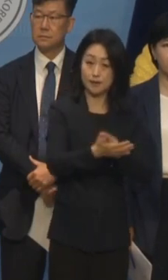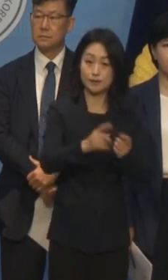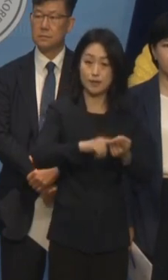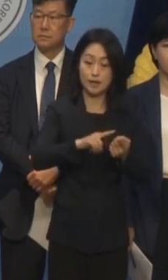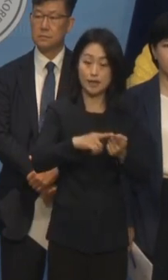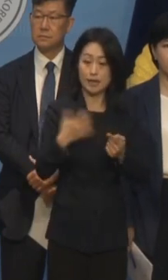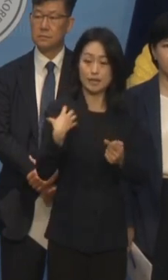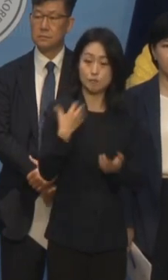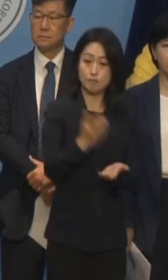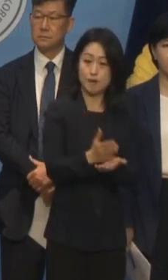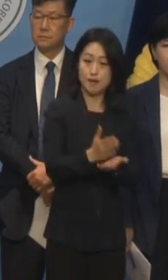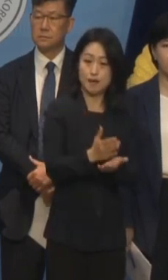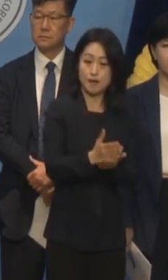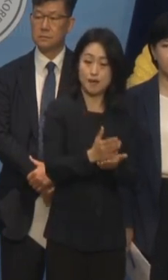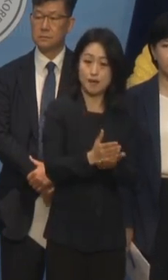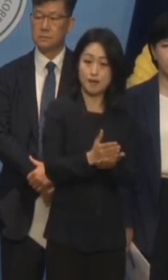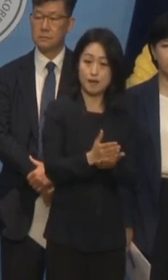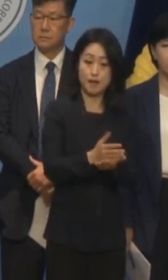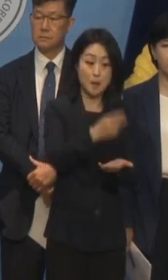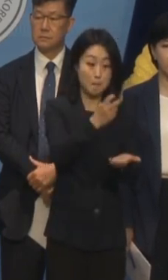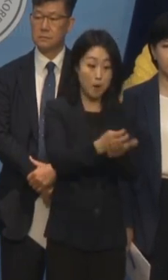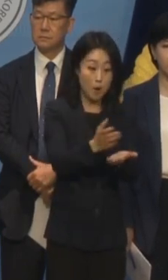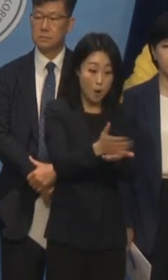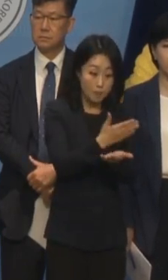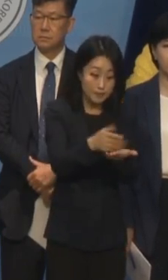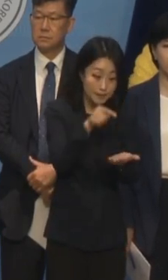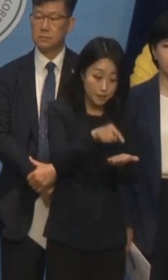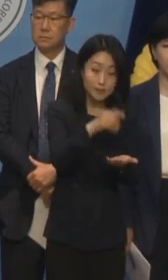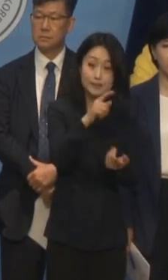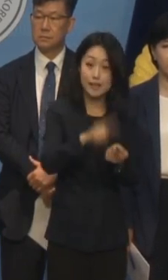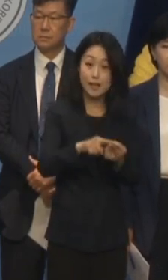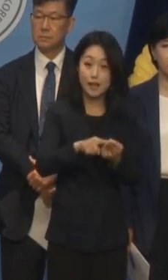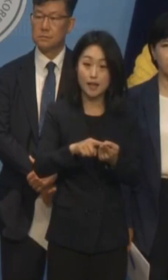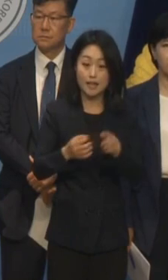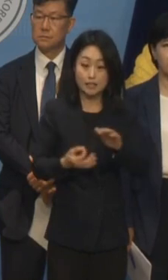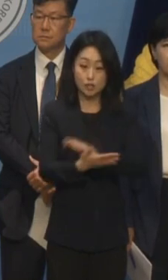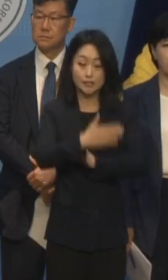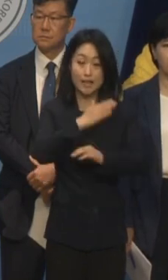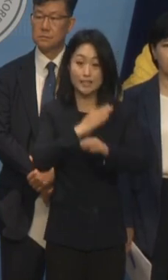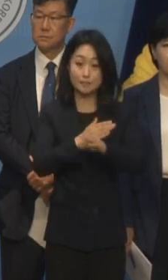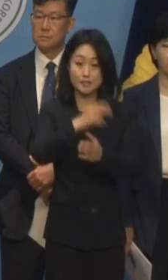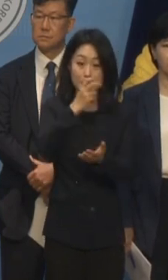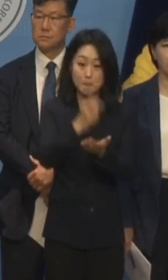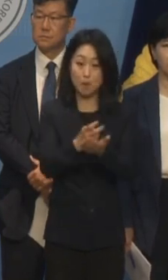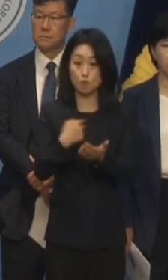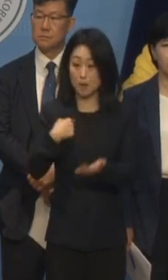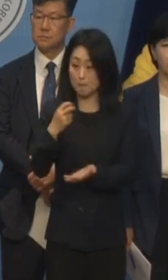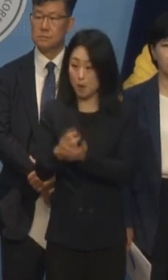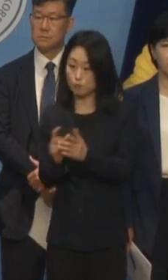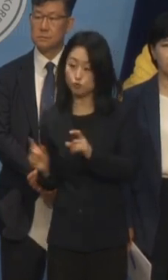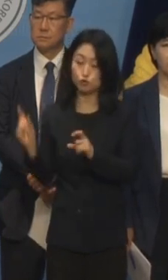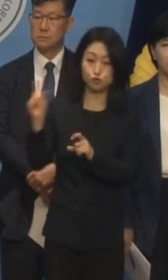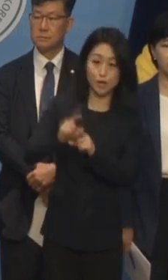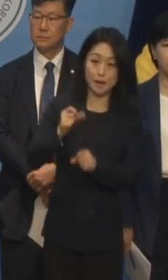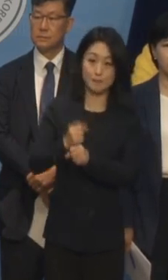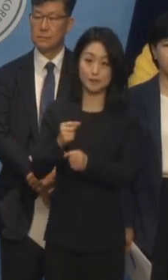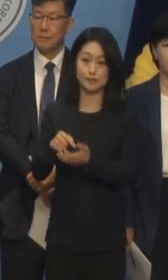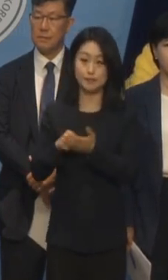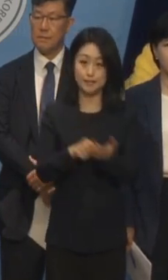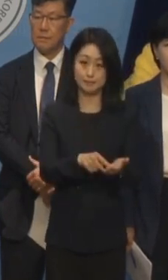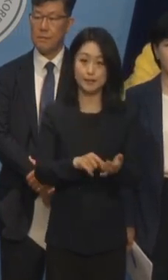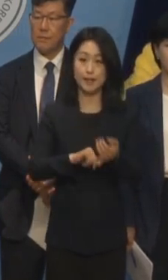뿐 이에 대한 제재 규정이 없는 현행 청탁금지법의 보완 입법도 당장